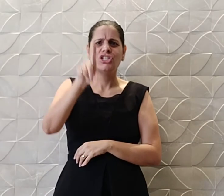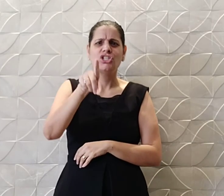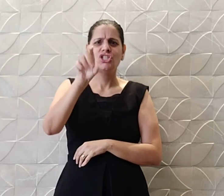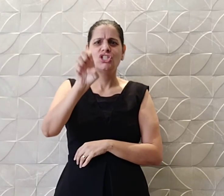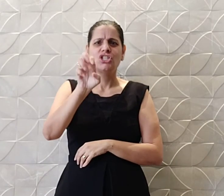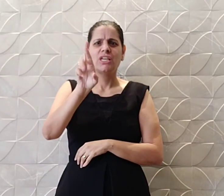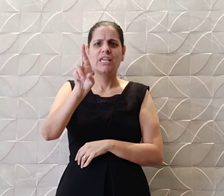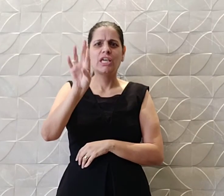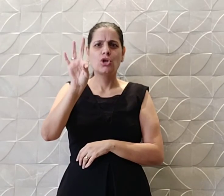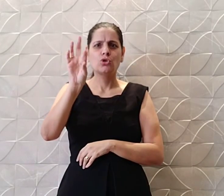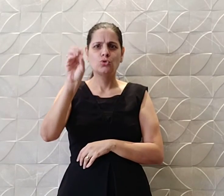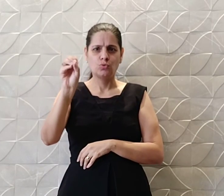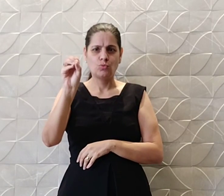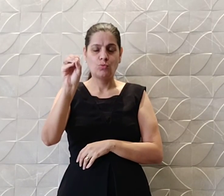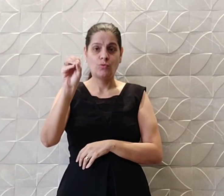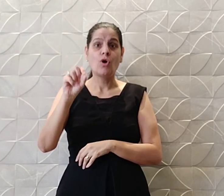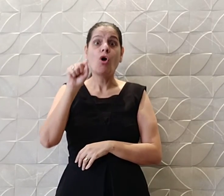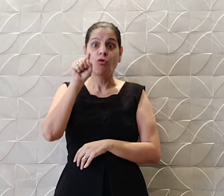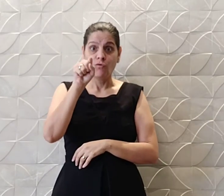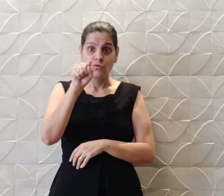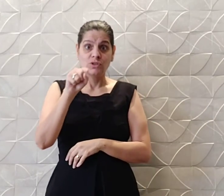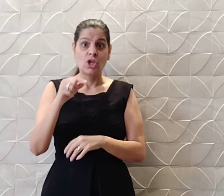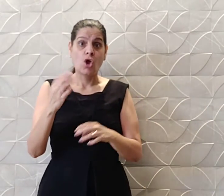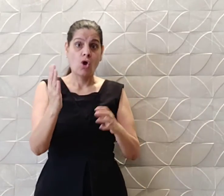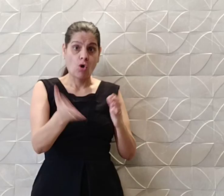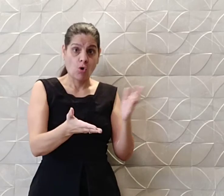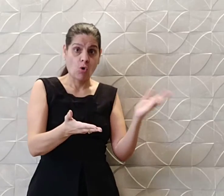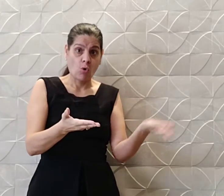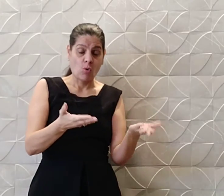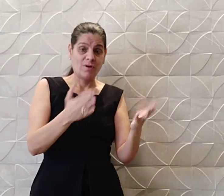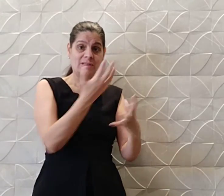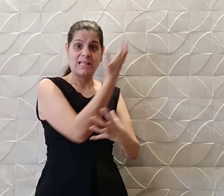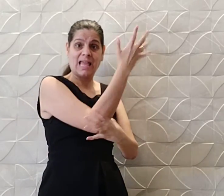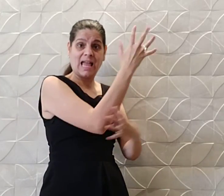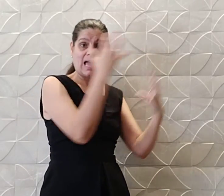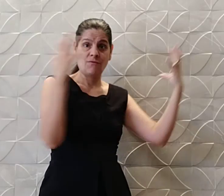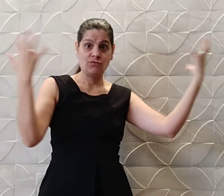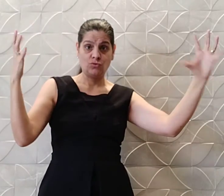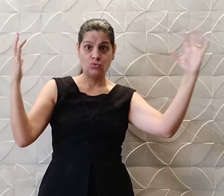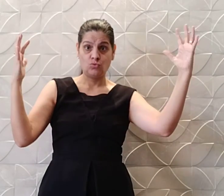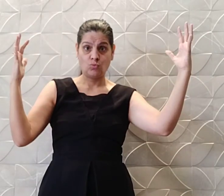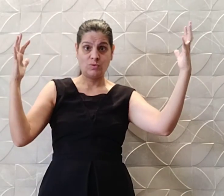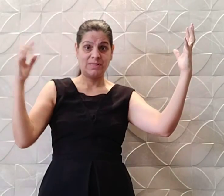É quando você corta ramos de dois tipos de árvore e então une as duas árvores,